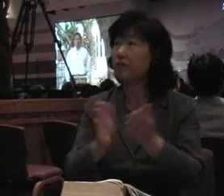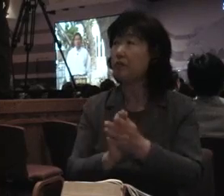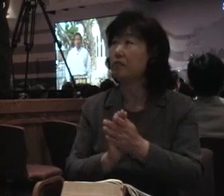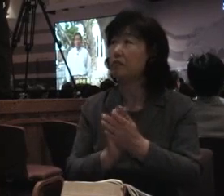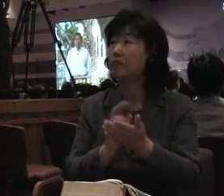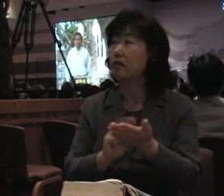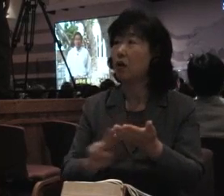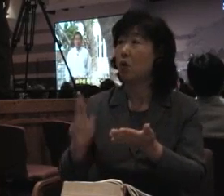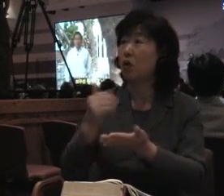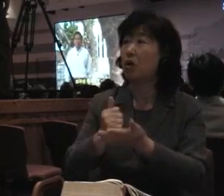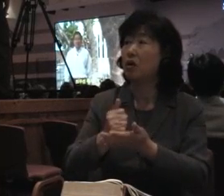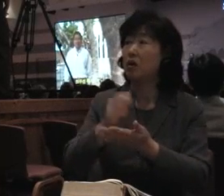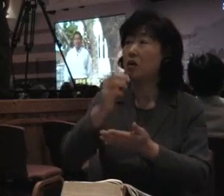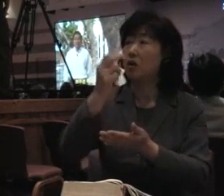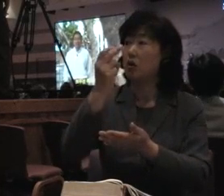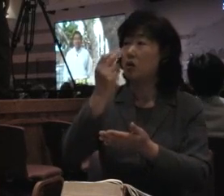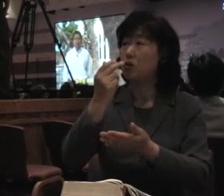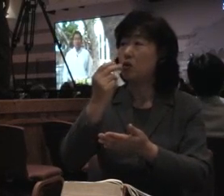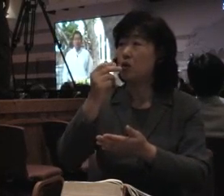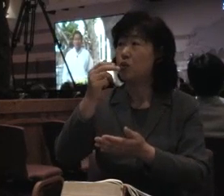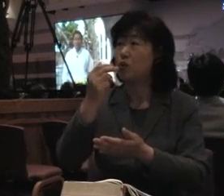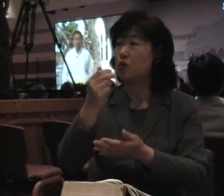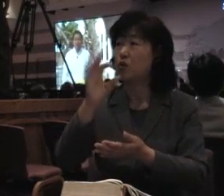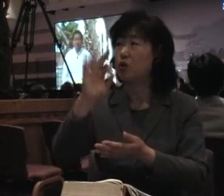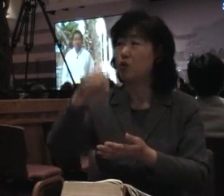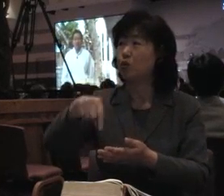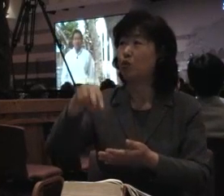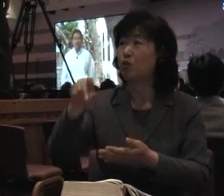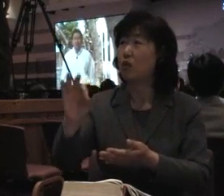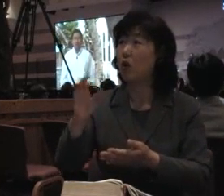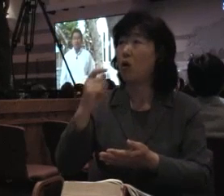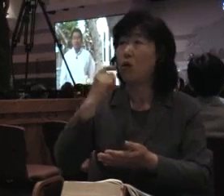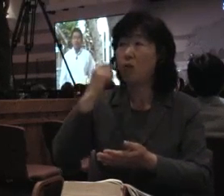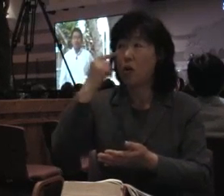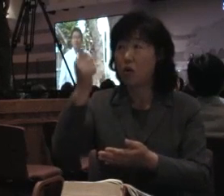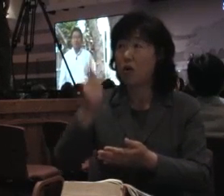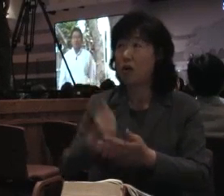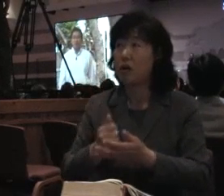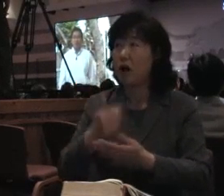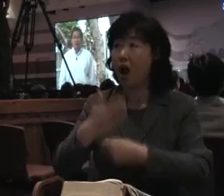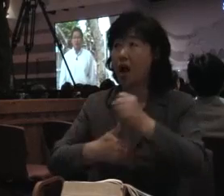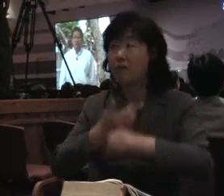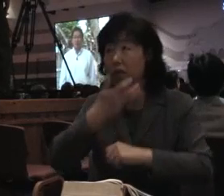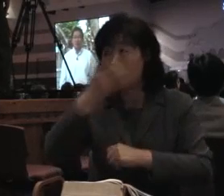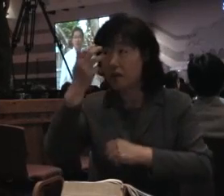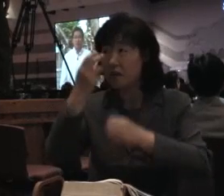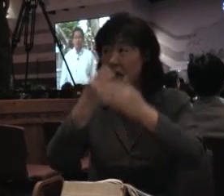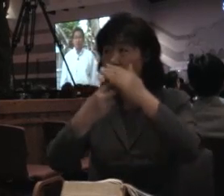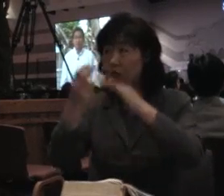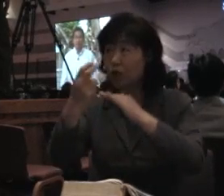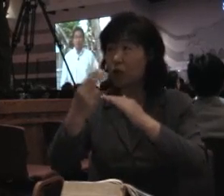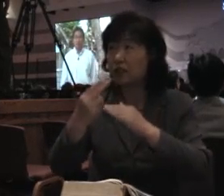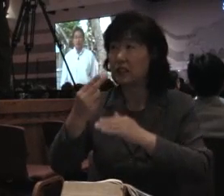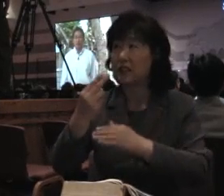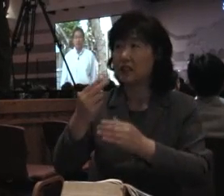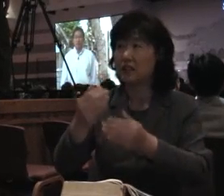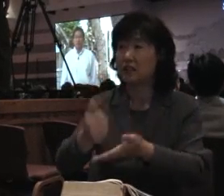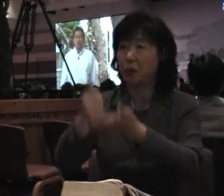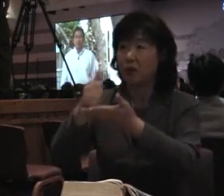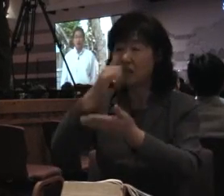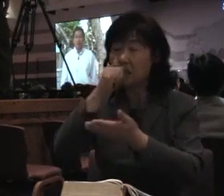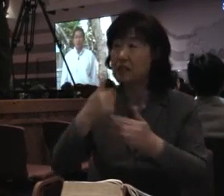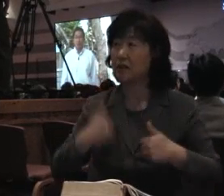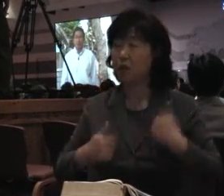홀리웨이브의 새로 부임한 최우성 목사입니다. 건강한 교회에서 킹덤 드림을 가지고 여러분들을 섬기게 될 수 있어서 기쁘고요.